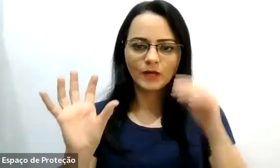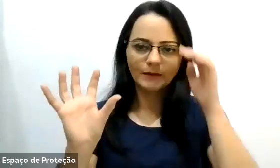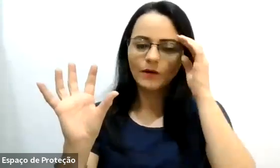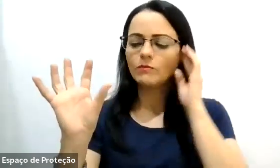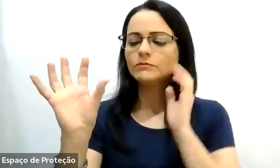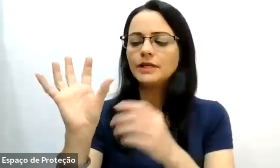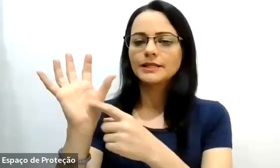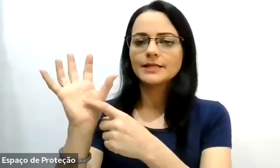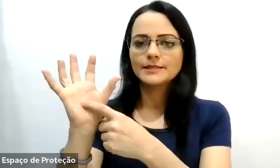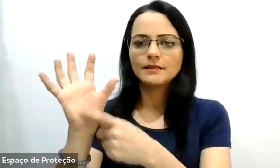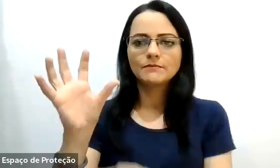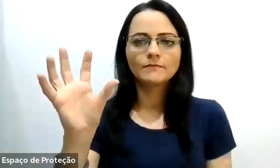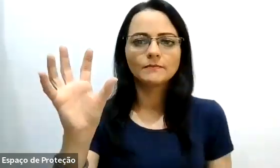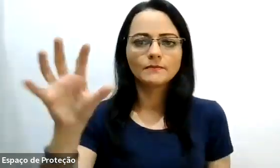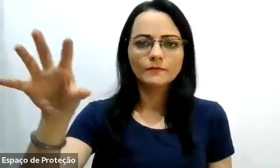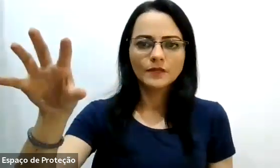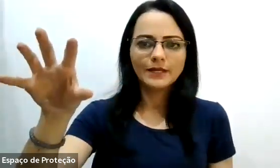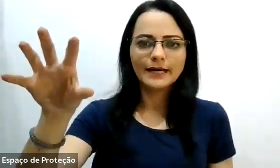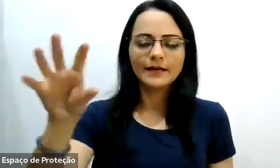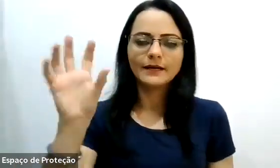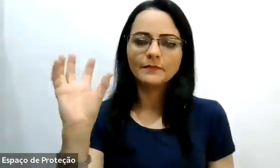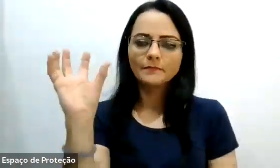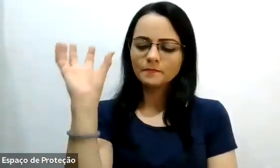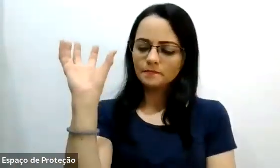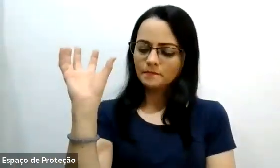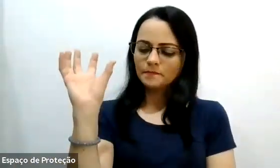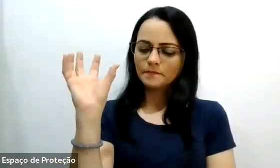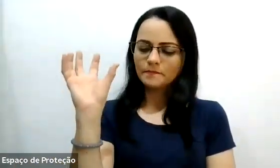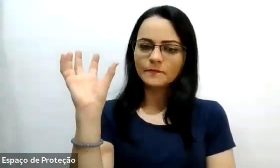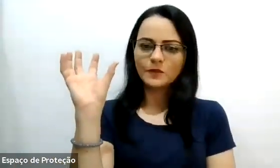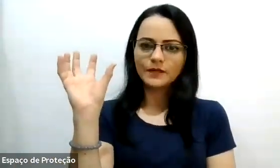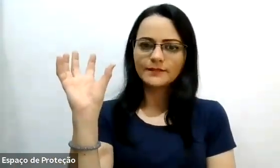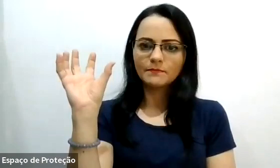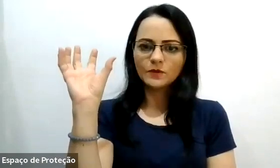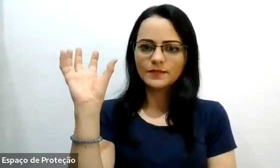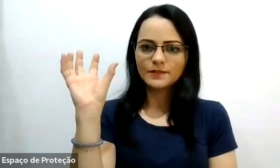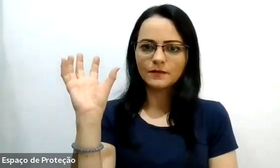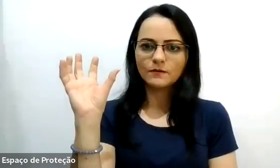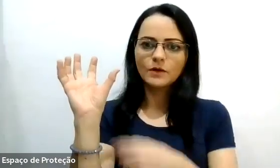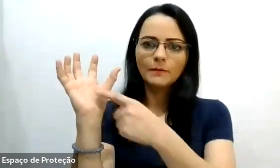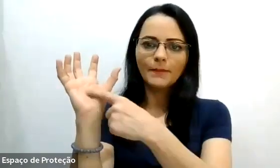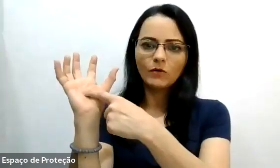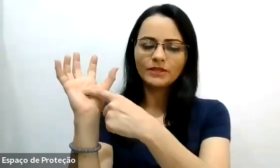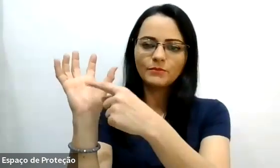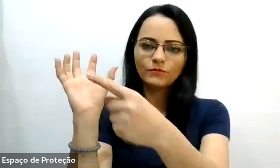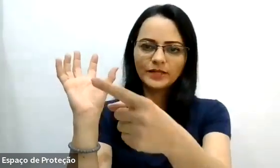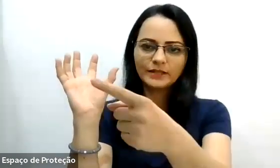a mão, ela tá assim, em garra, né? Ó, nessa posição, palma da mão virada